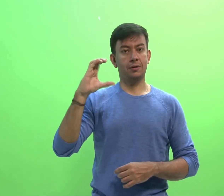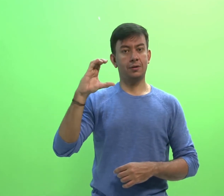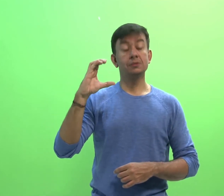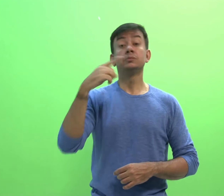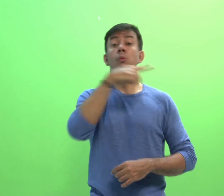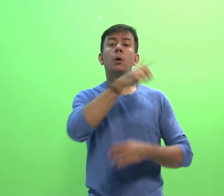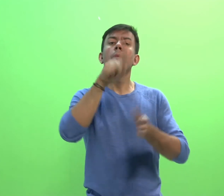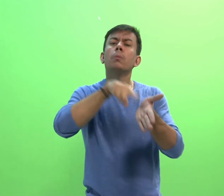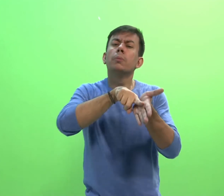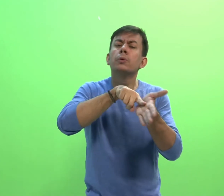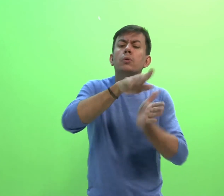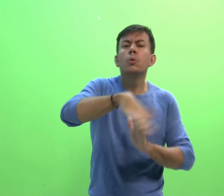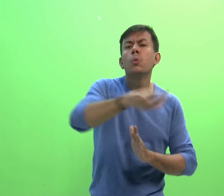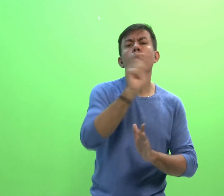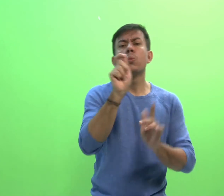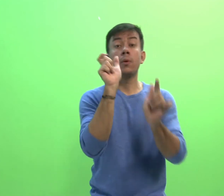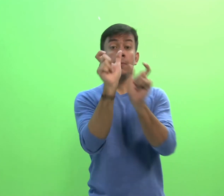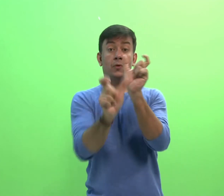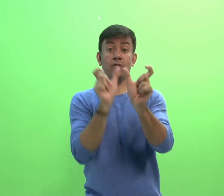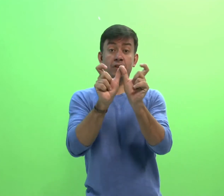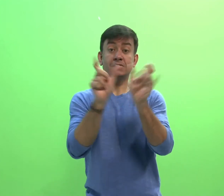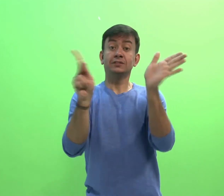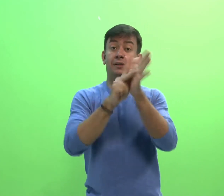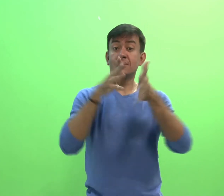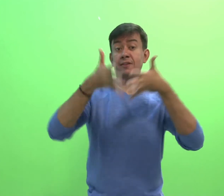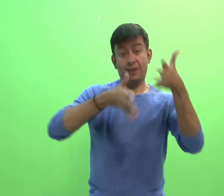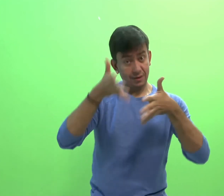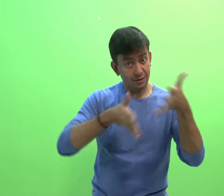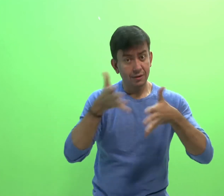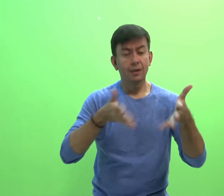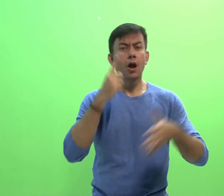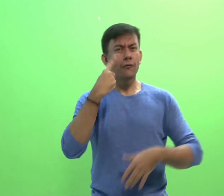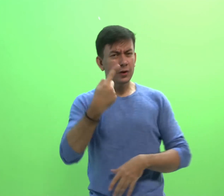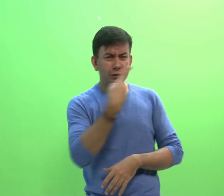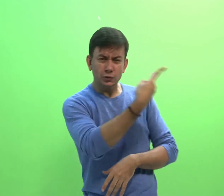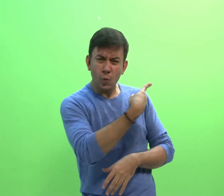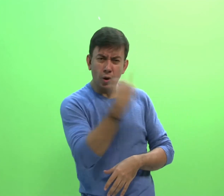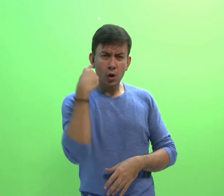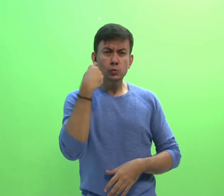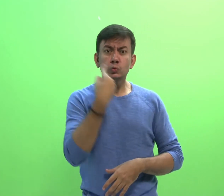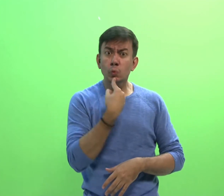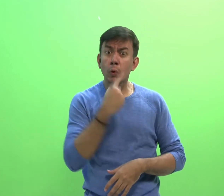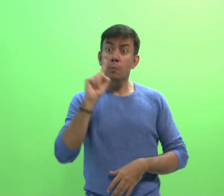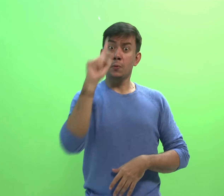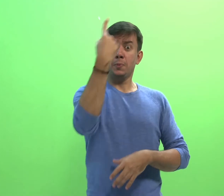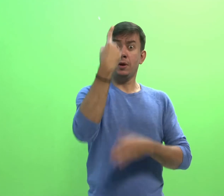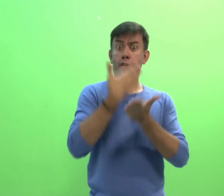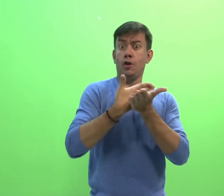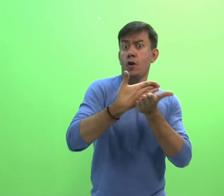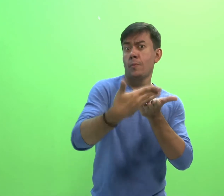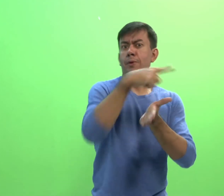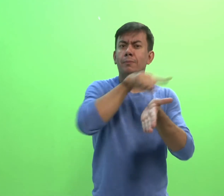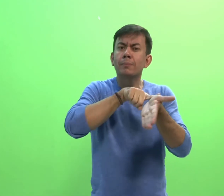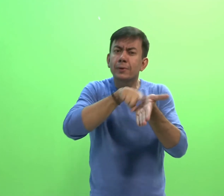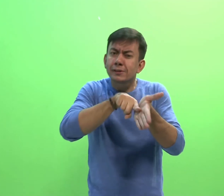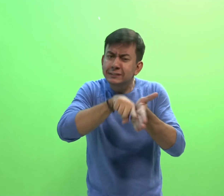Carol pesquisou a morfologia da língua de sinais. Viram? Dois linguistas surdos pioneiros